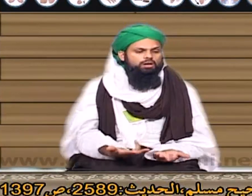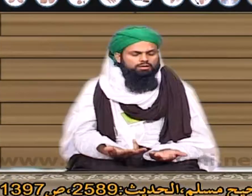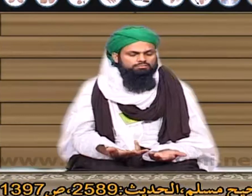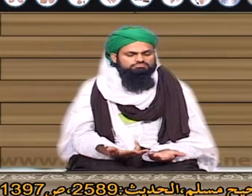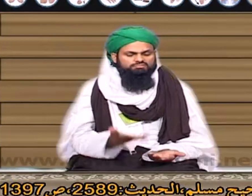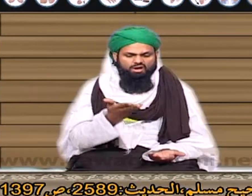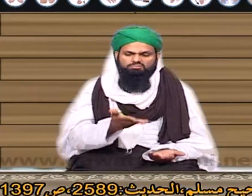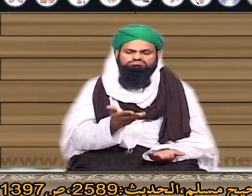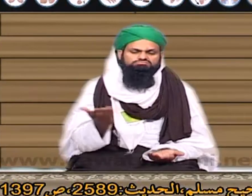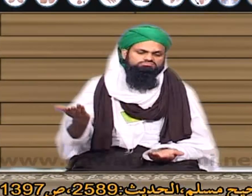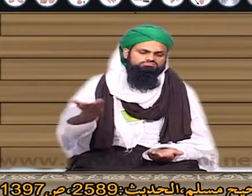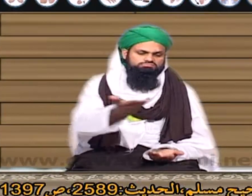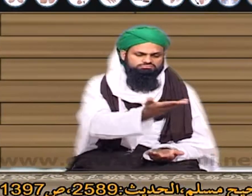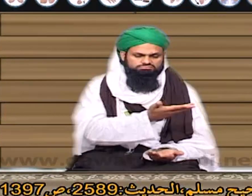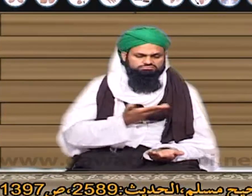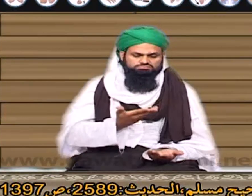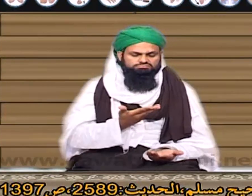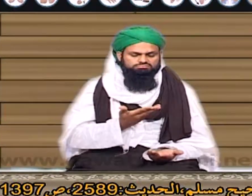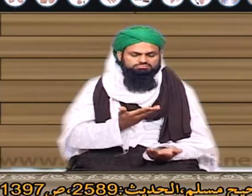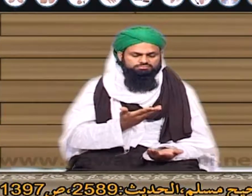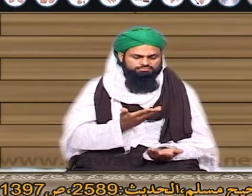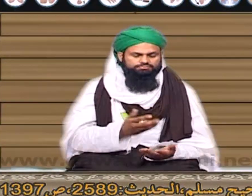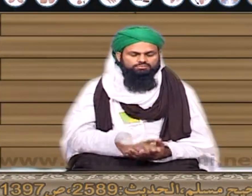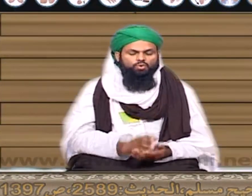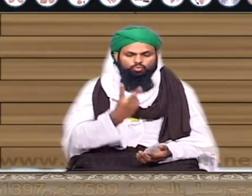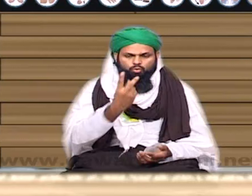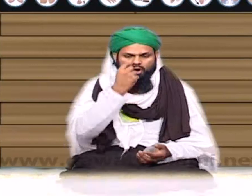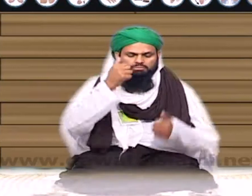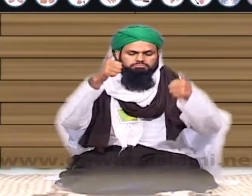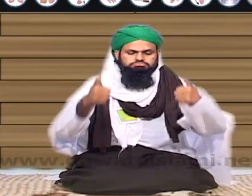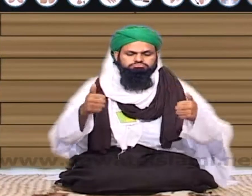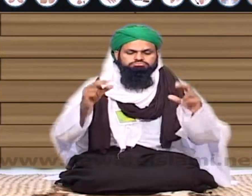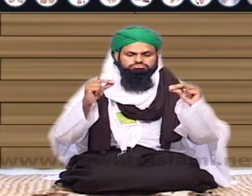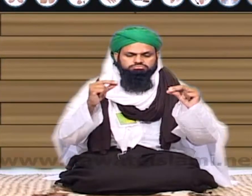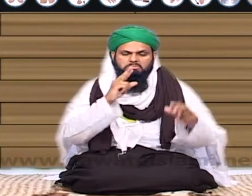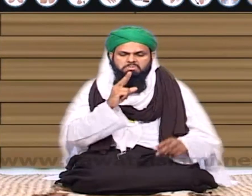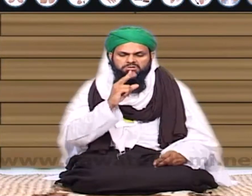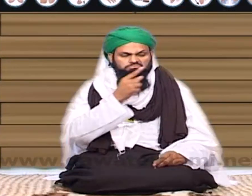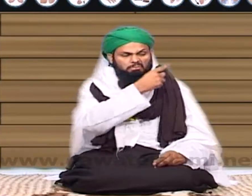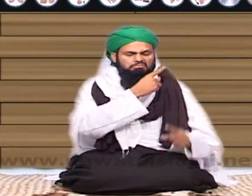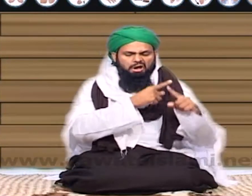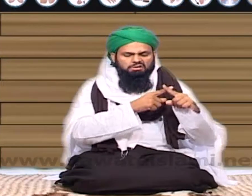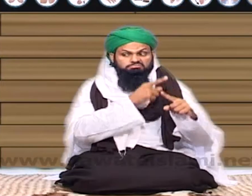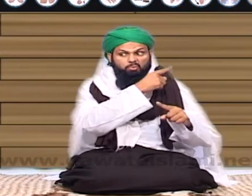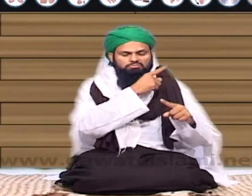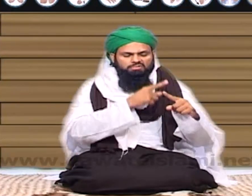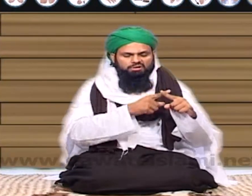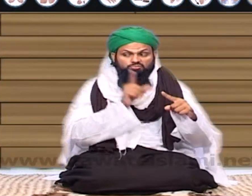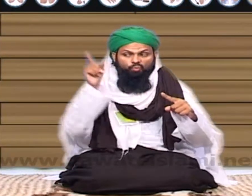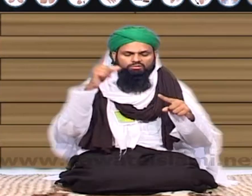بھی سخت. لیکن آج کل تو بدقسمتی سے کوئی نہیں بچتا. ذرا 2 آدمی جمع ہوئے تو تیسرے کی لگی بجھی شروع